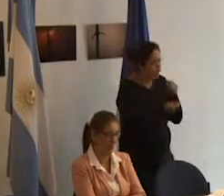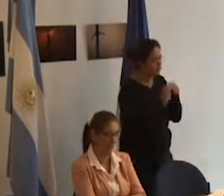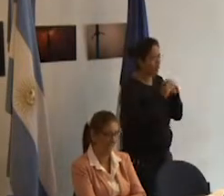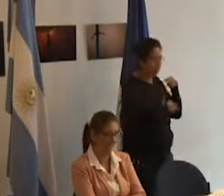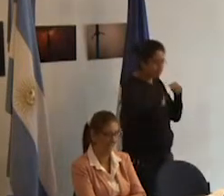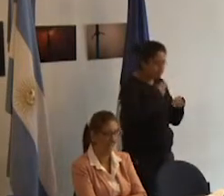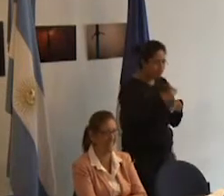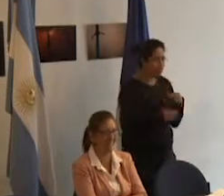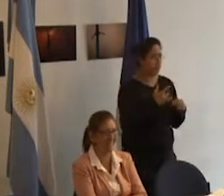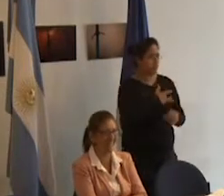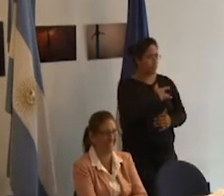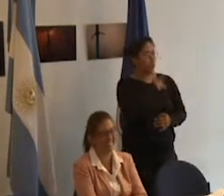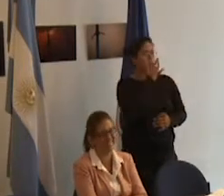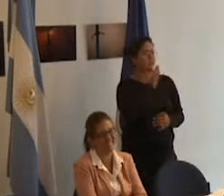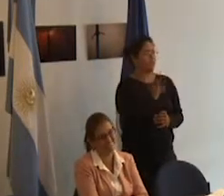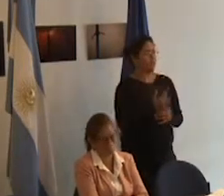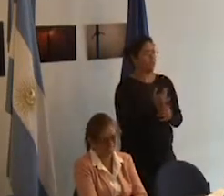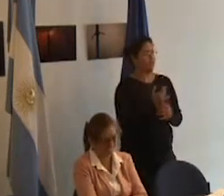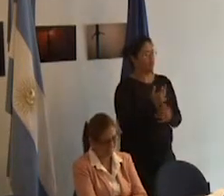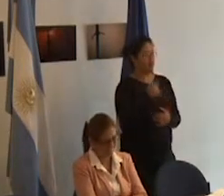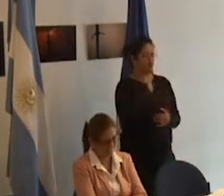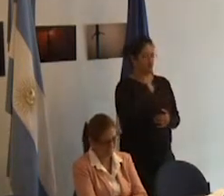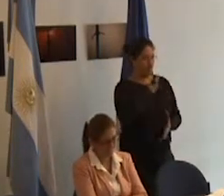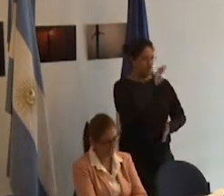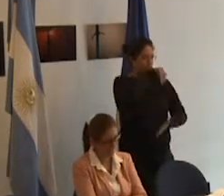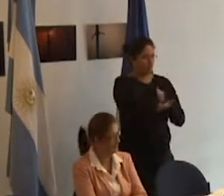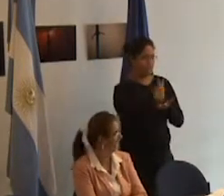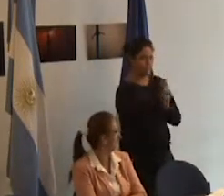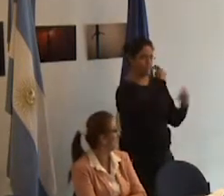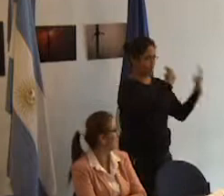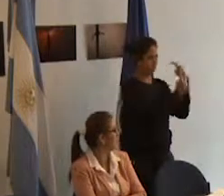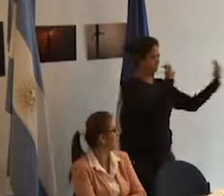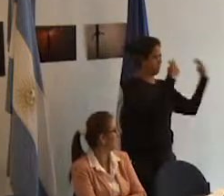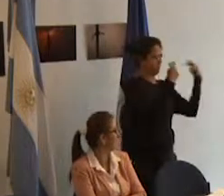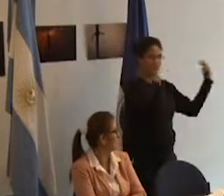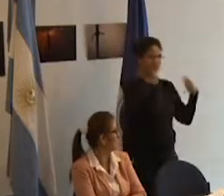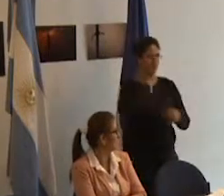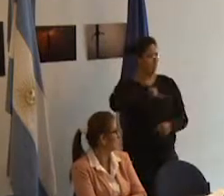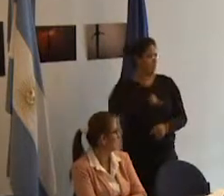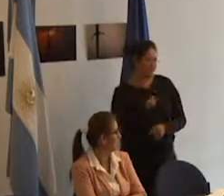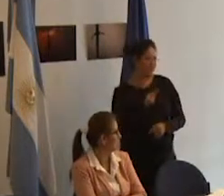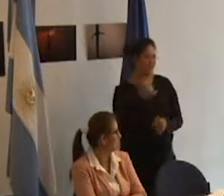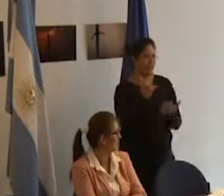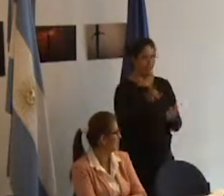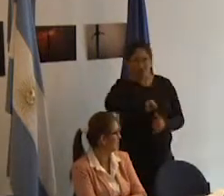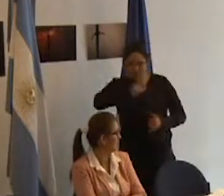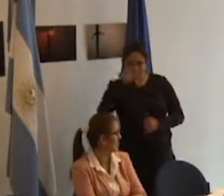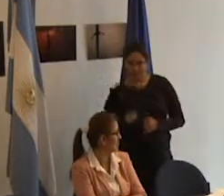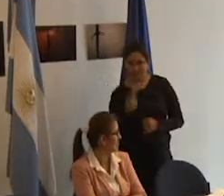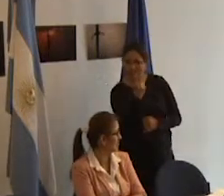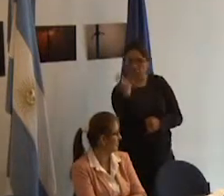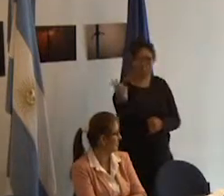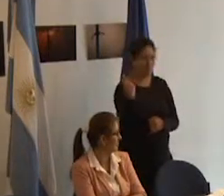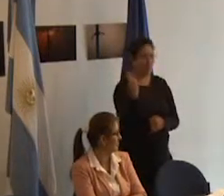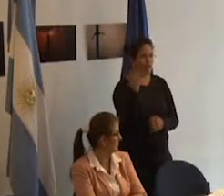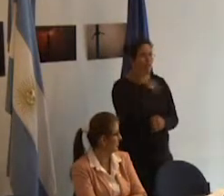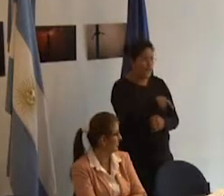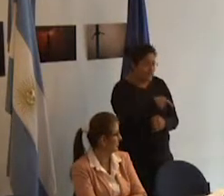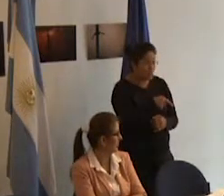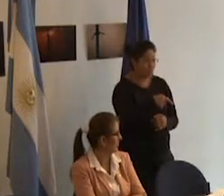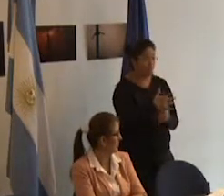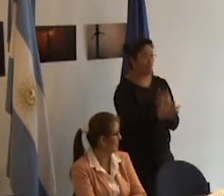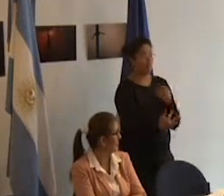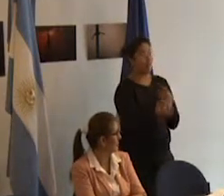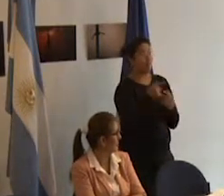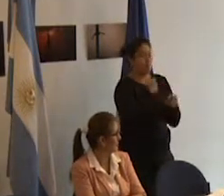actitud, de empezar a sentir que ya no soy el centro de las miradas, que, bueno, ¿no? Empiezan a cuestionar una serie de elementos,